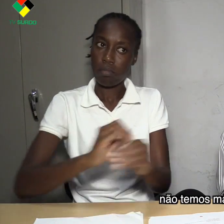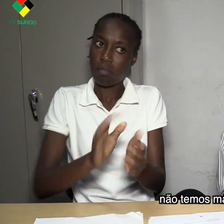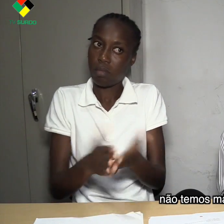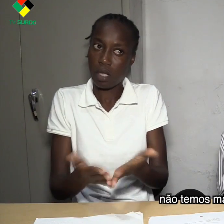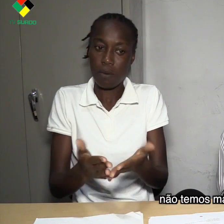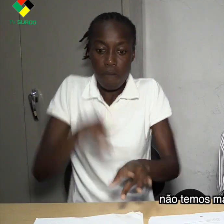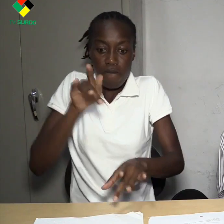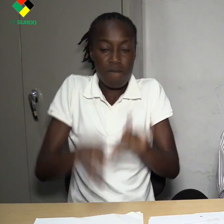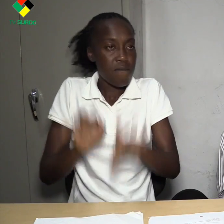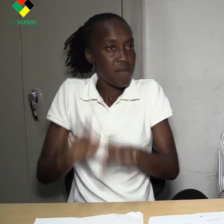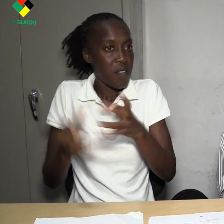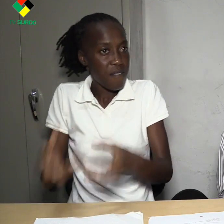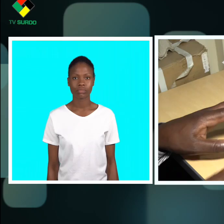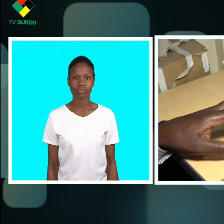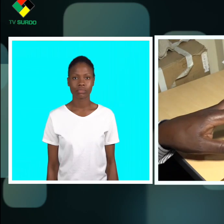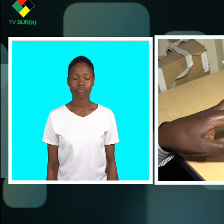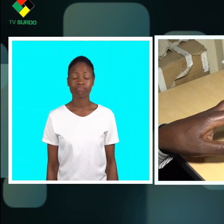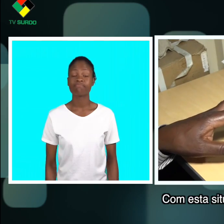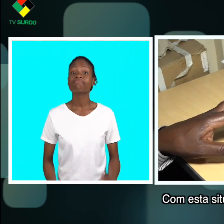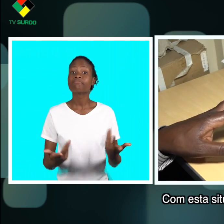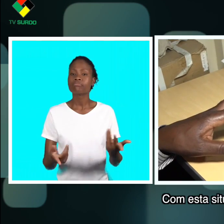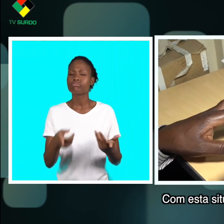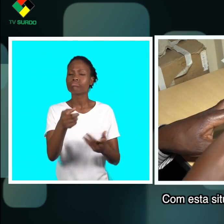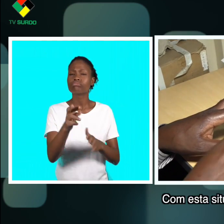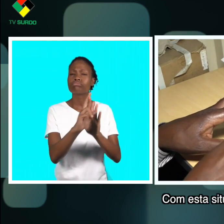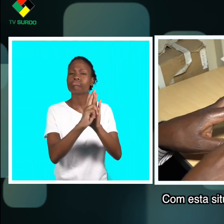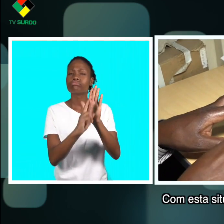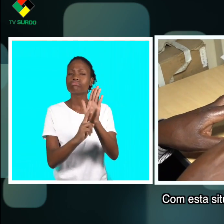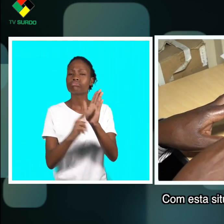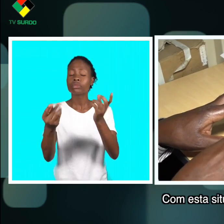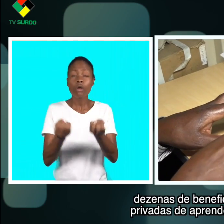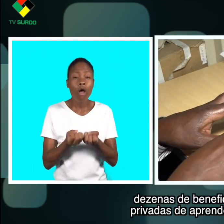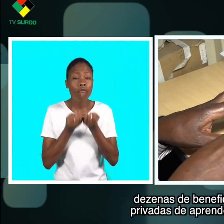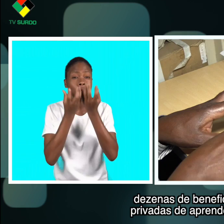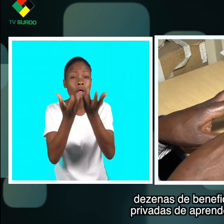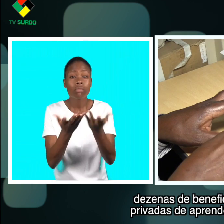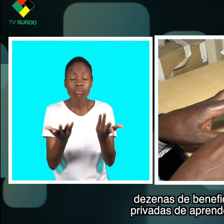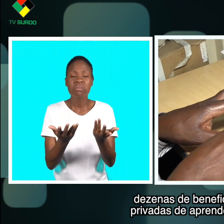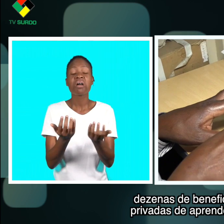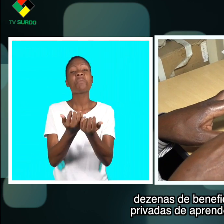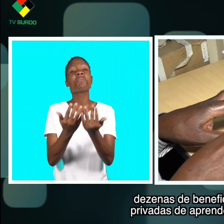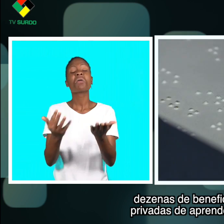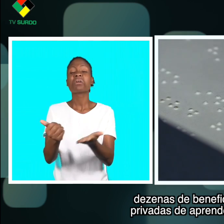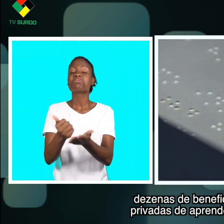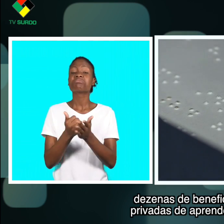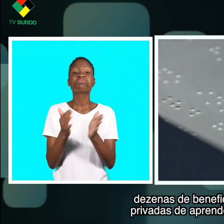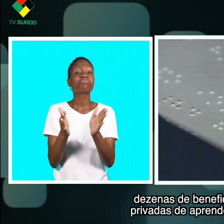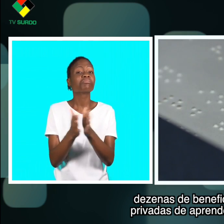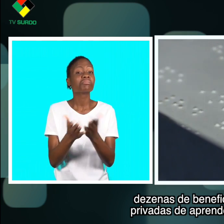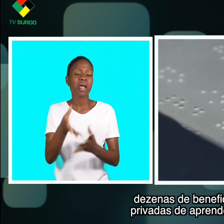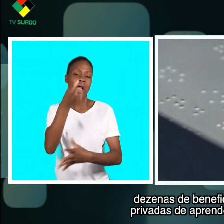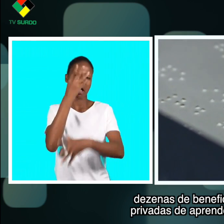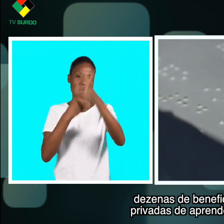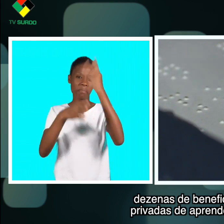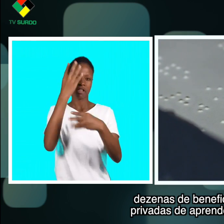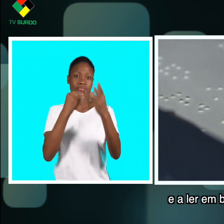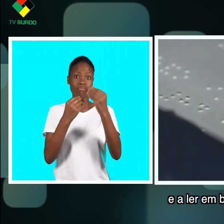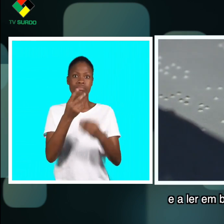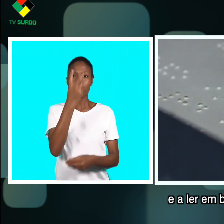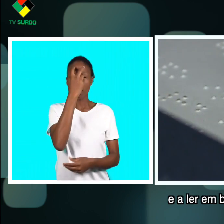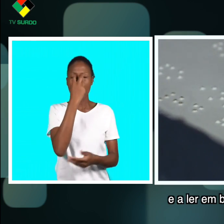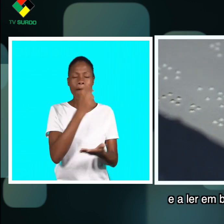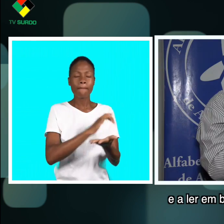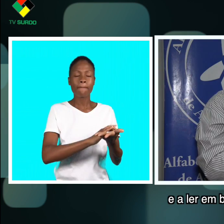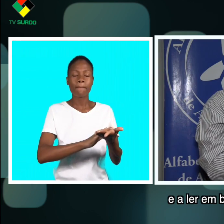Não temos máquina. Com esta situação, dezenas de beneficiários estão privadas de aprender a